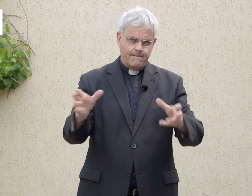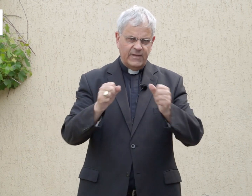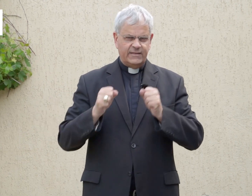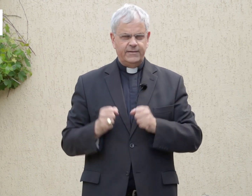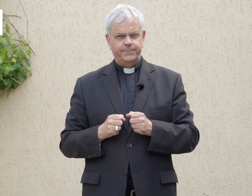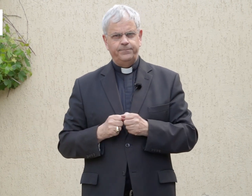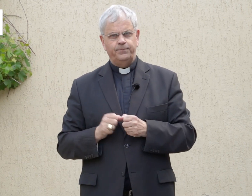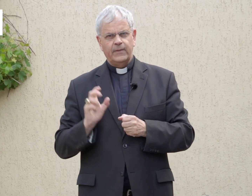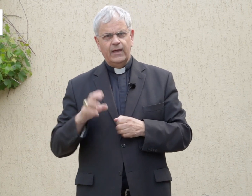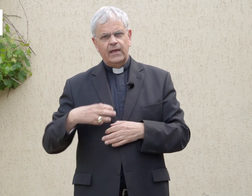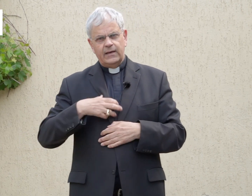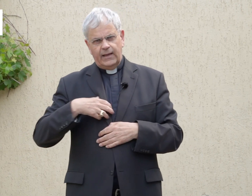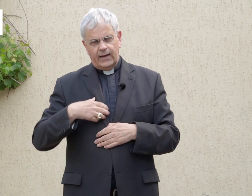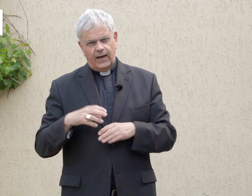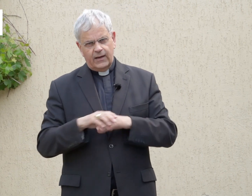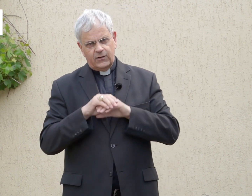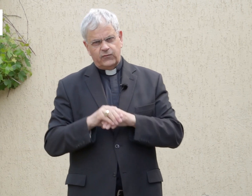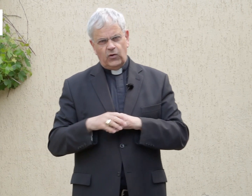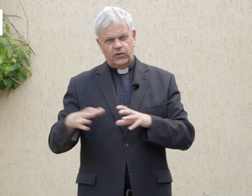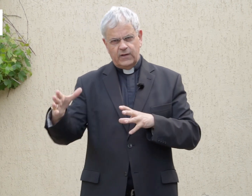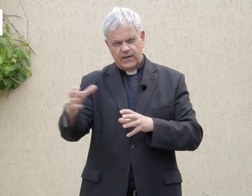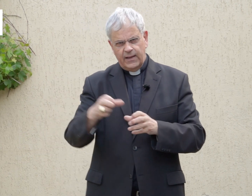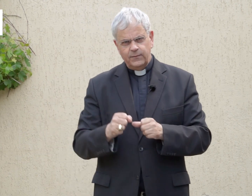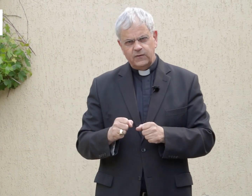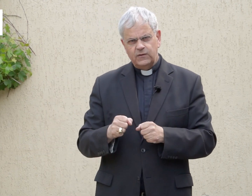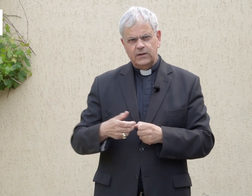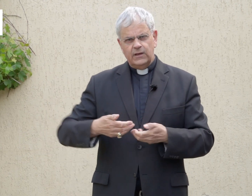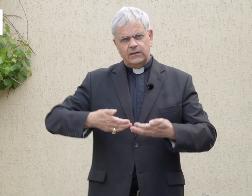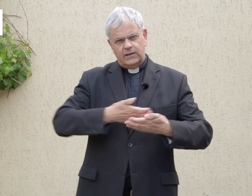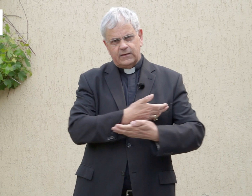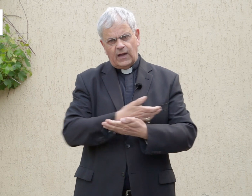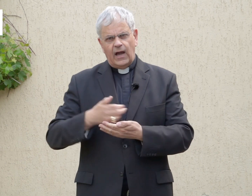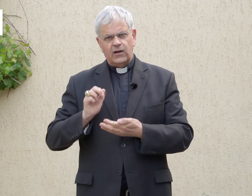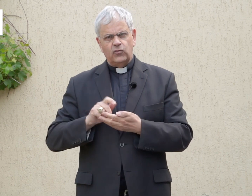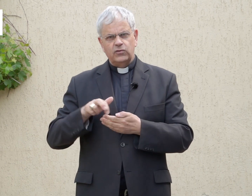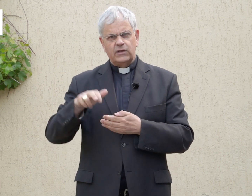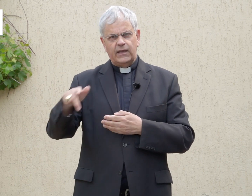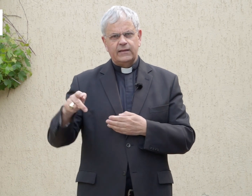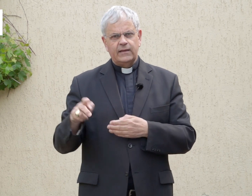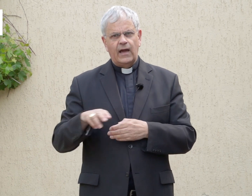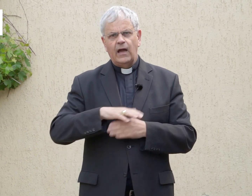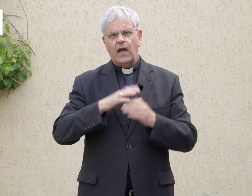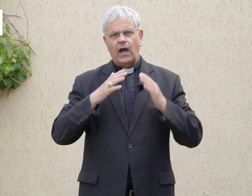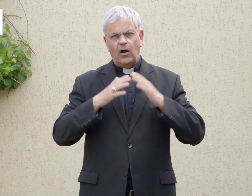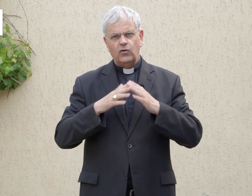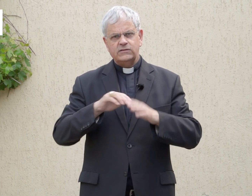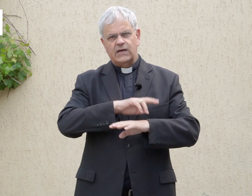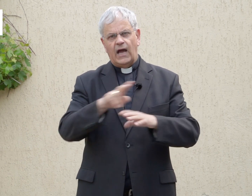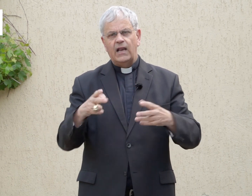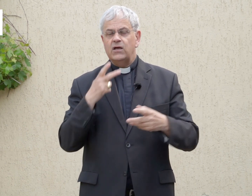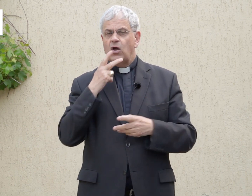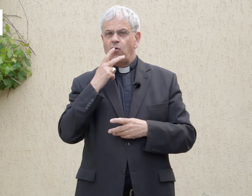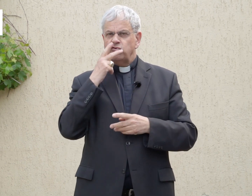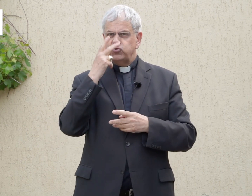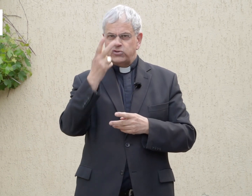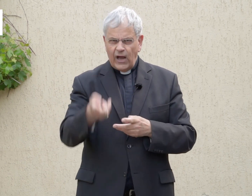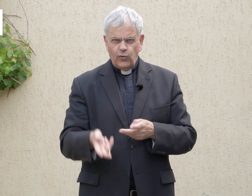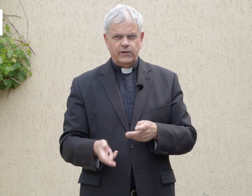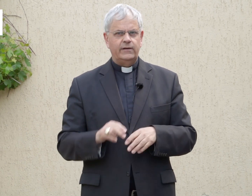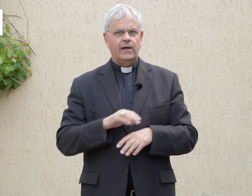mit. Der kranke Freund nimmt die Trage und geht nach Hause. Alle staunen,